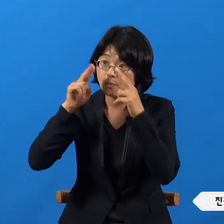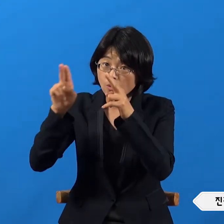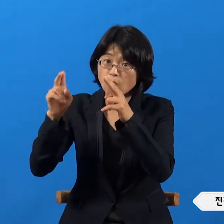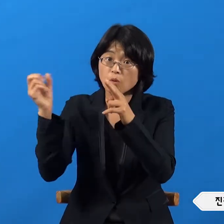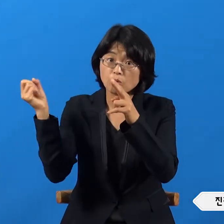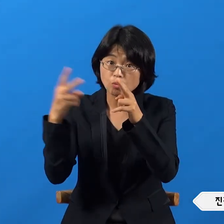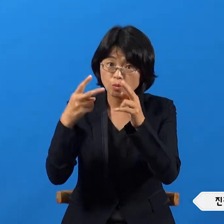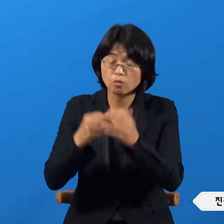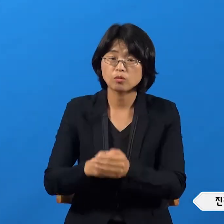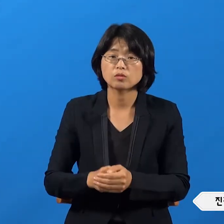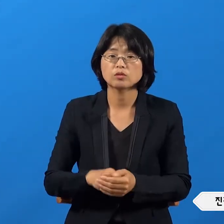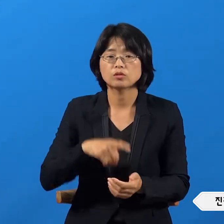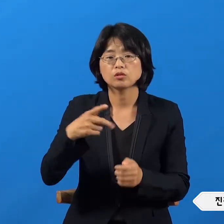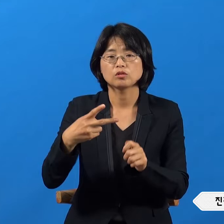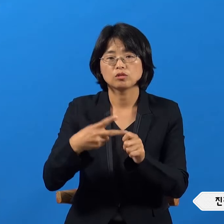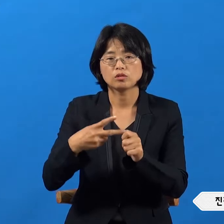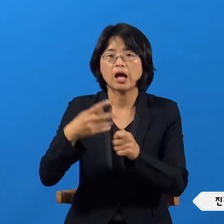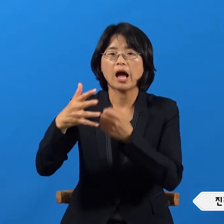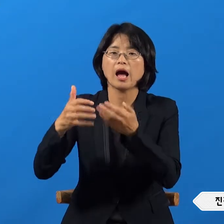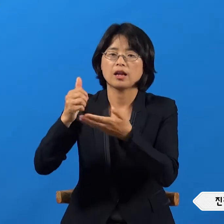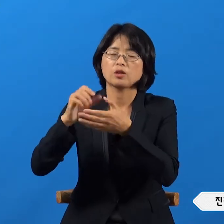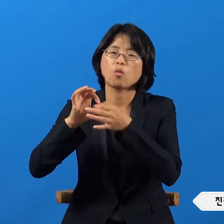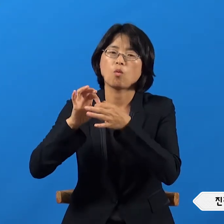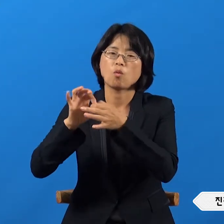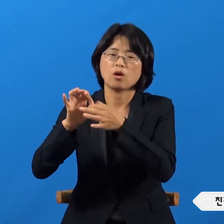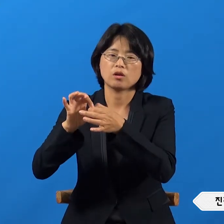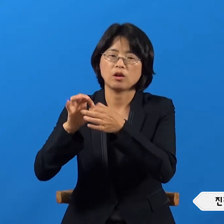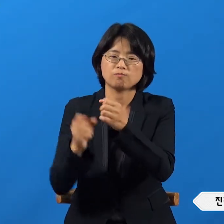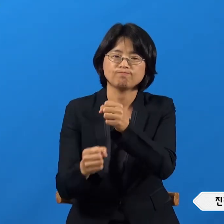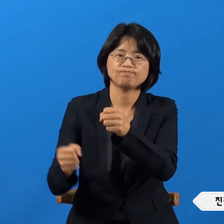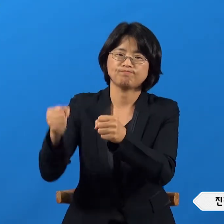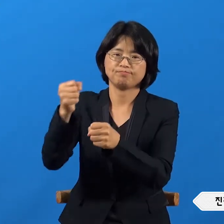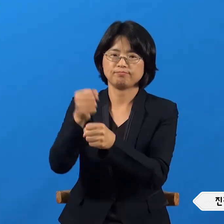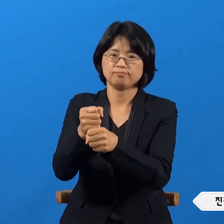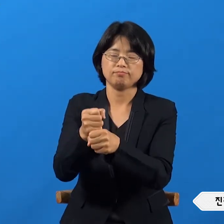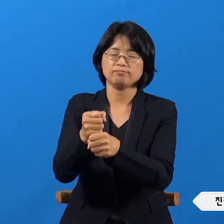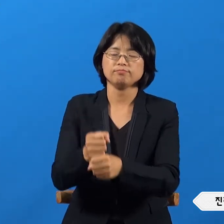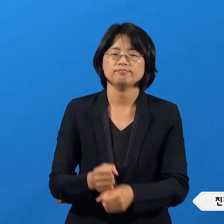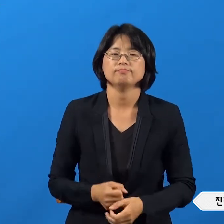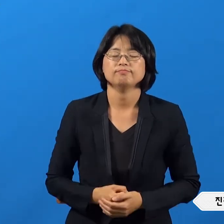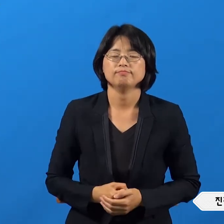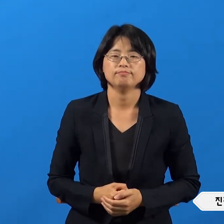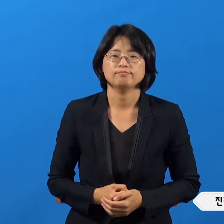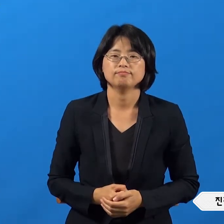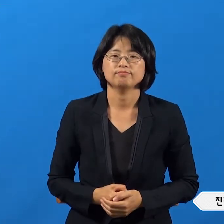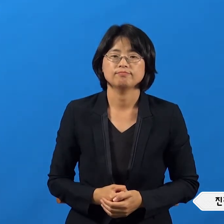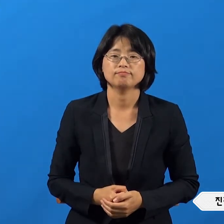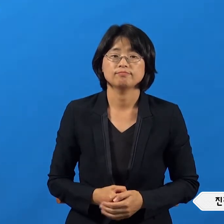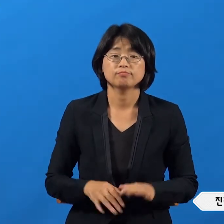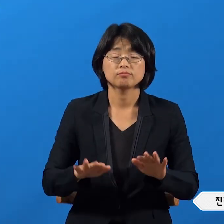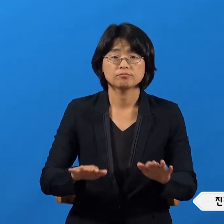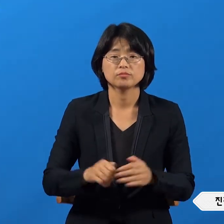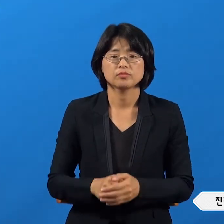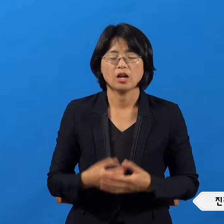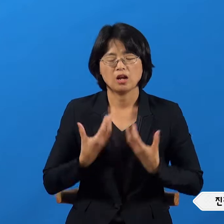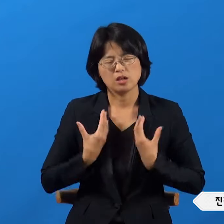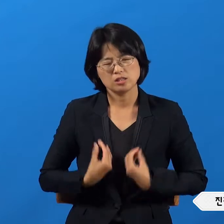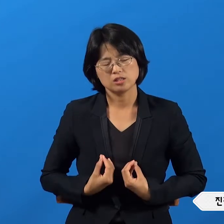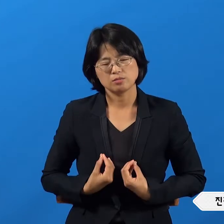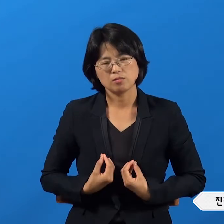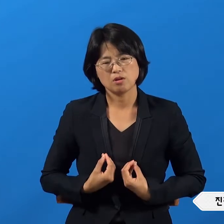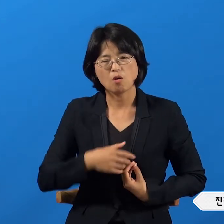관계를 회복시키십니다. 오늘 실망과 원망이 어디까지 갔습니까?